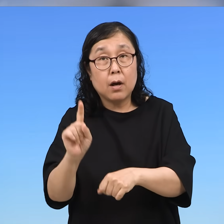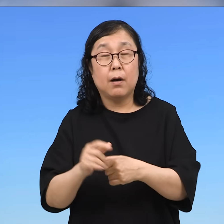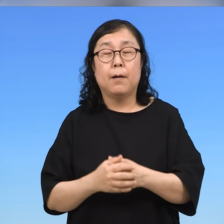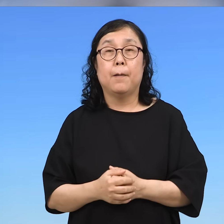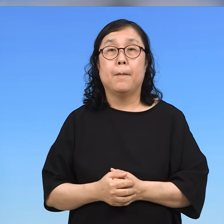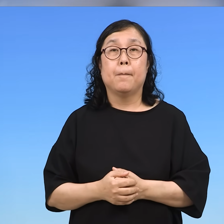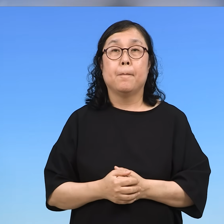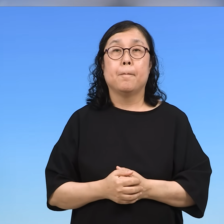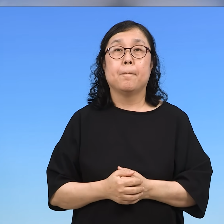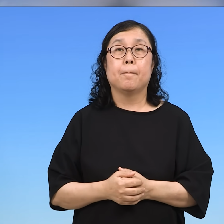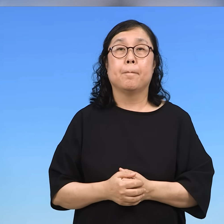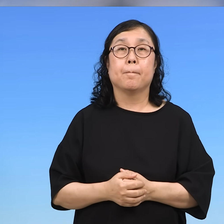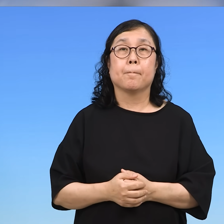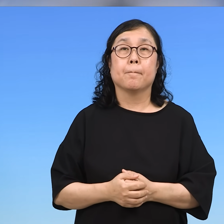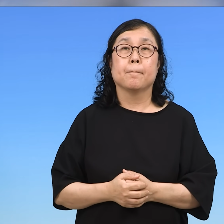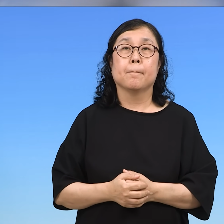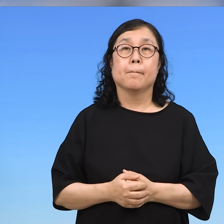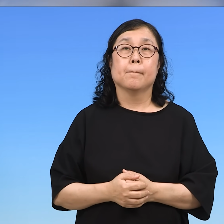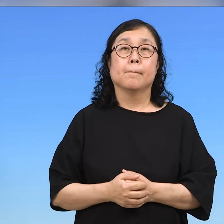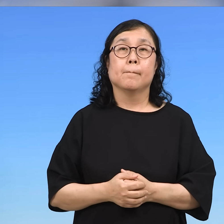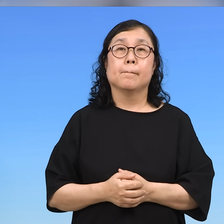있습니까?